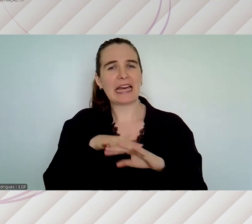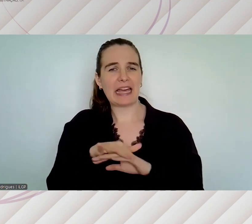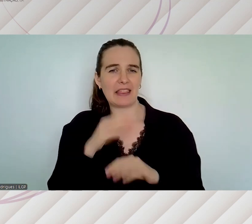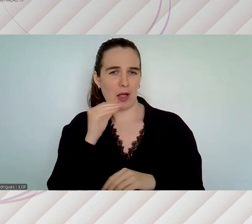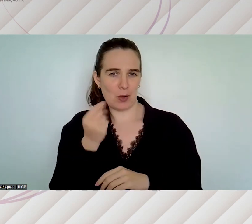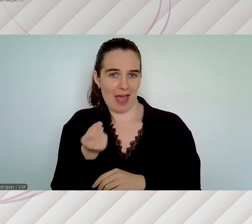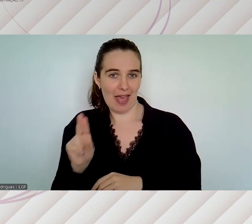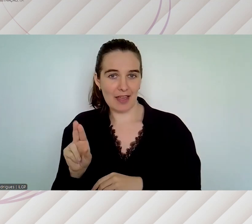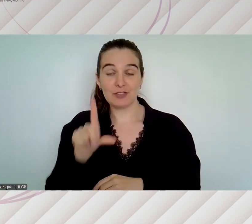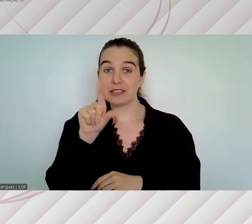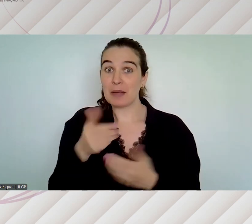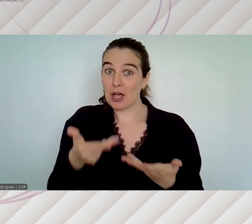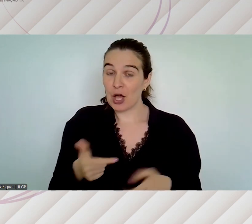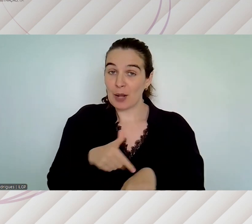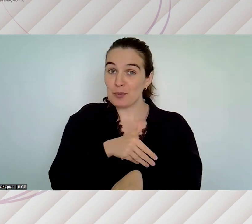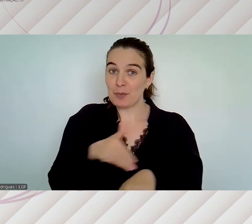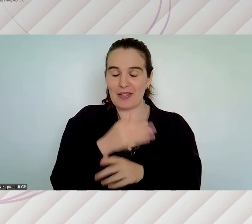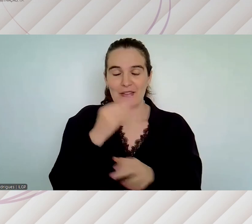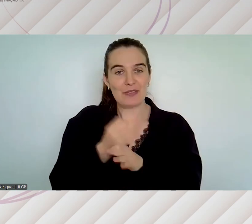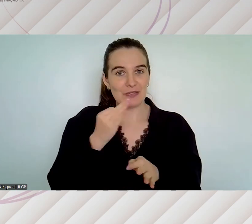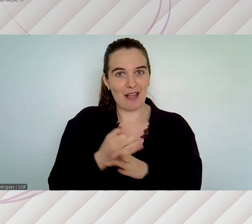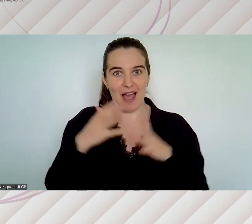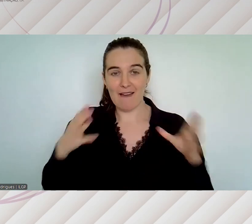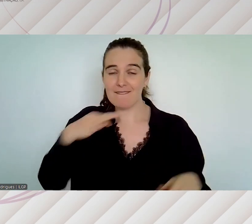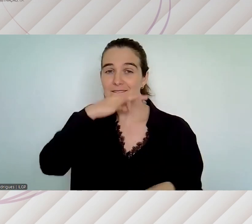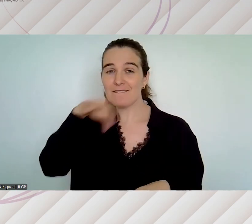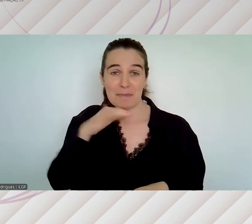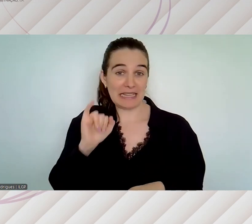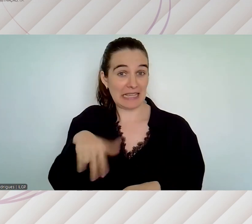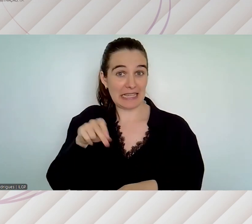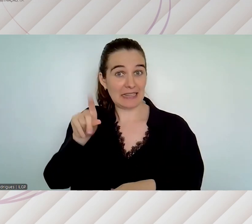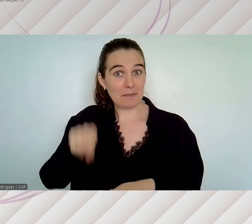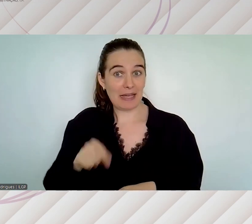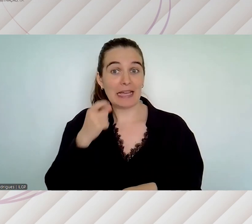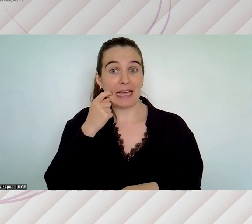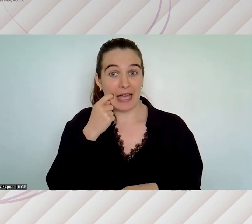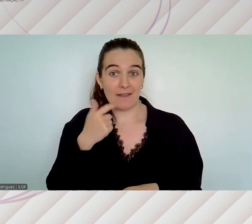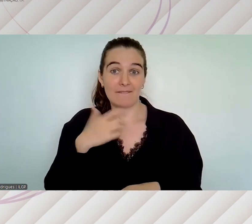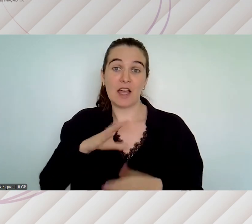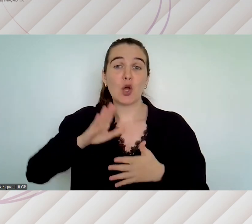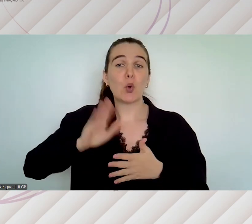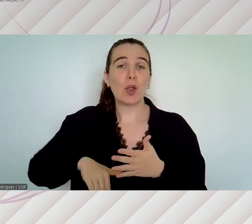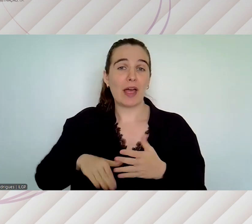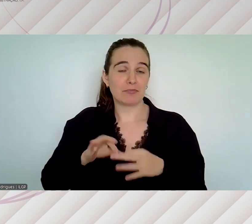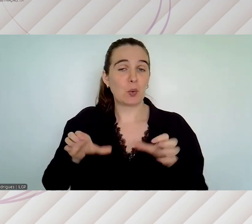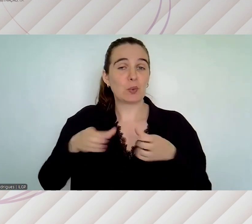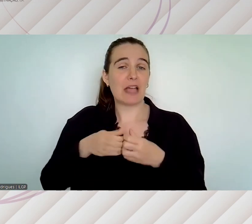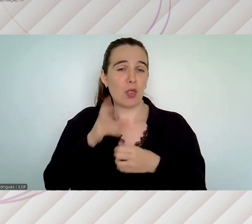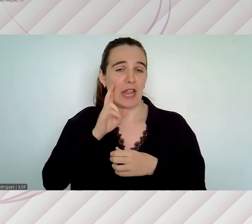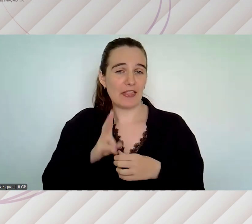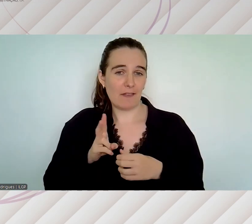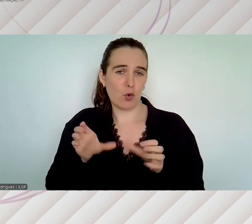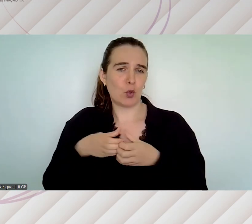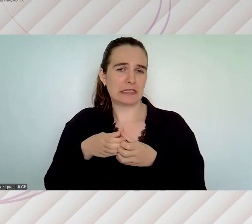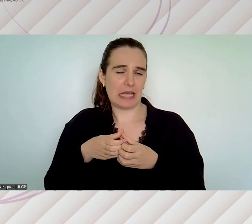palavra também, neste momento, que é de celebração de família INA também, aos meus colegas de Conselho Diretivo, a todas as filhas do